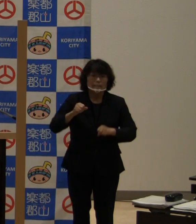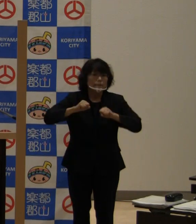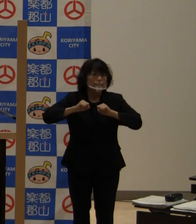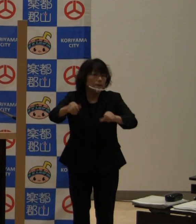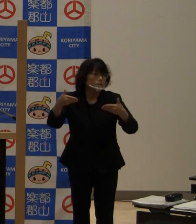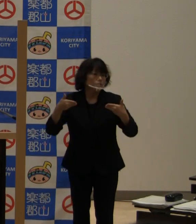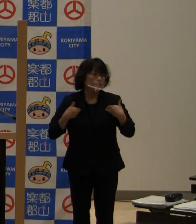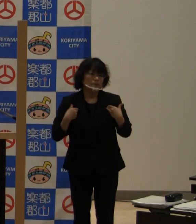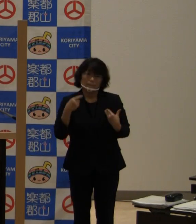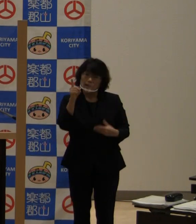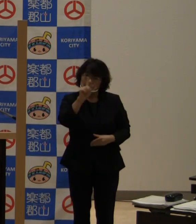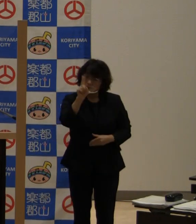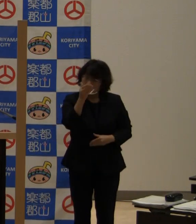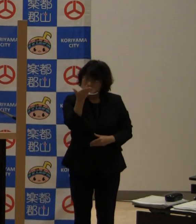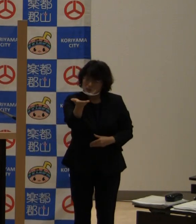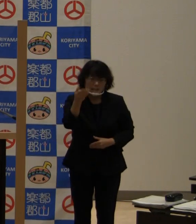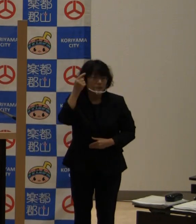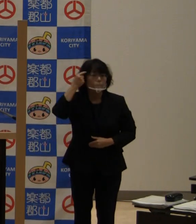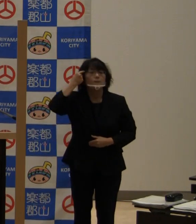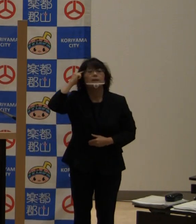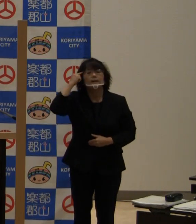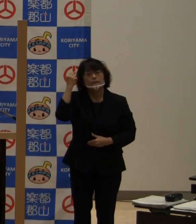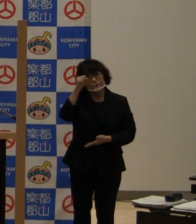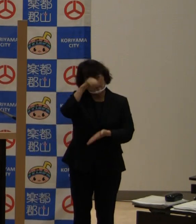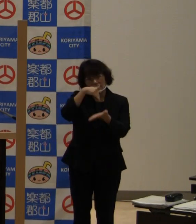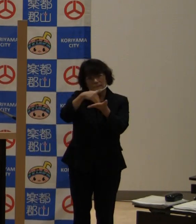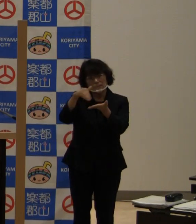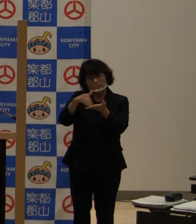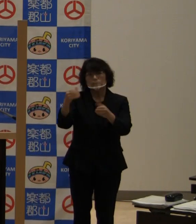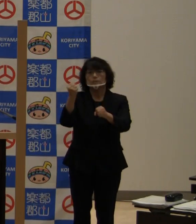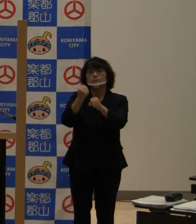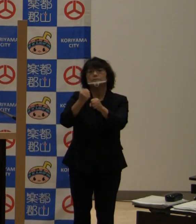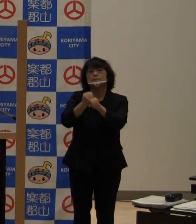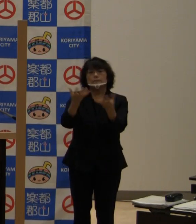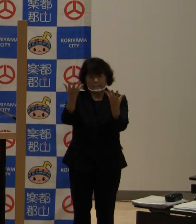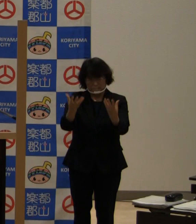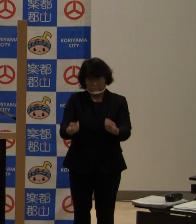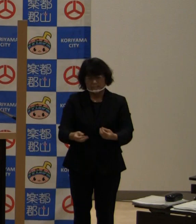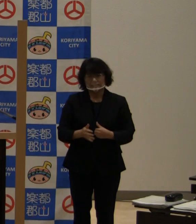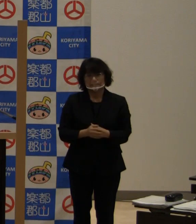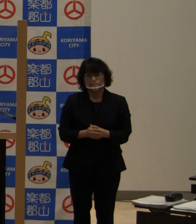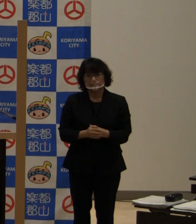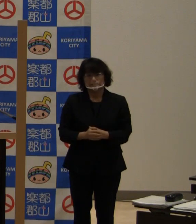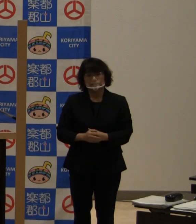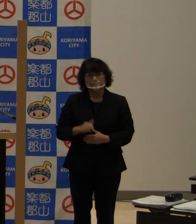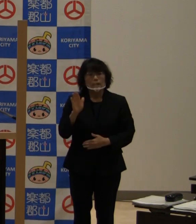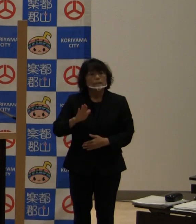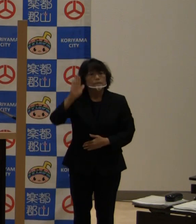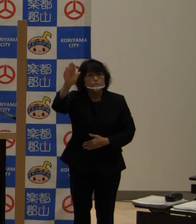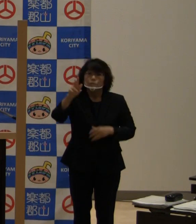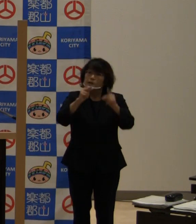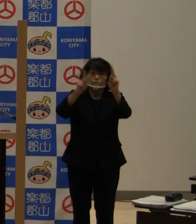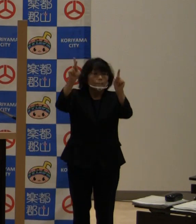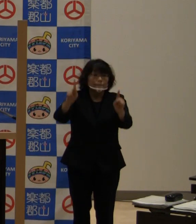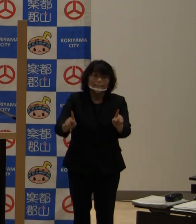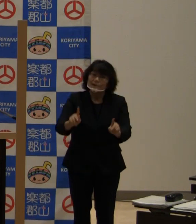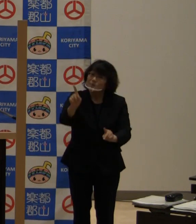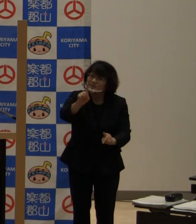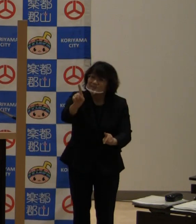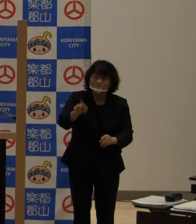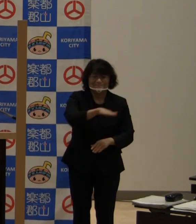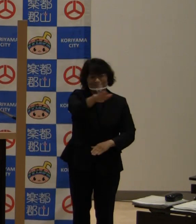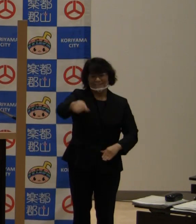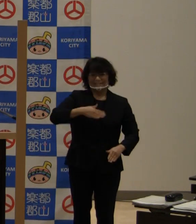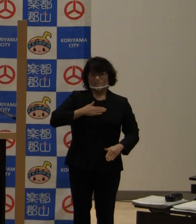題を予算化した次第でございます。で、将来の課題といいますのはもう皆様ご承知の